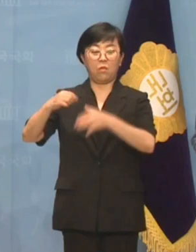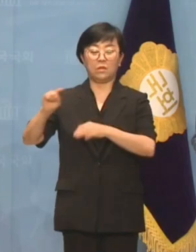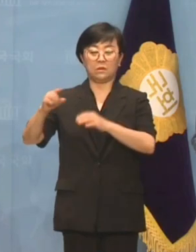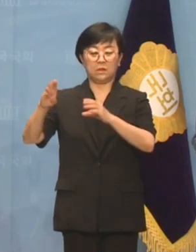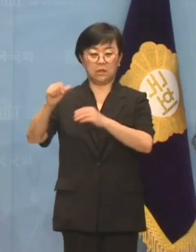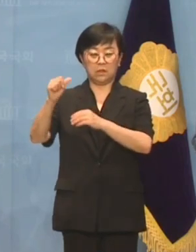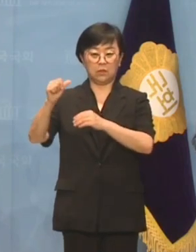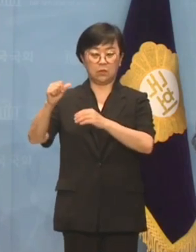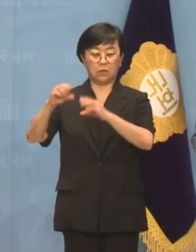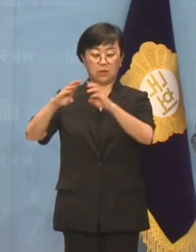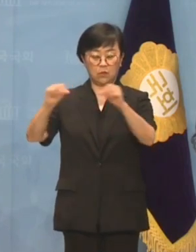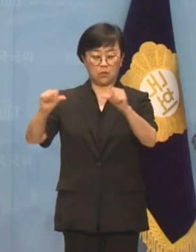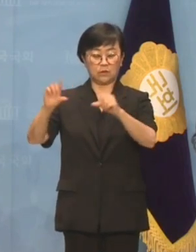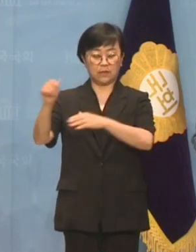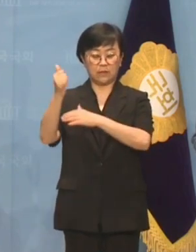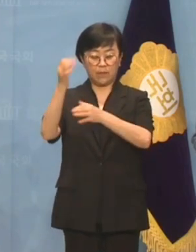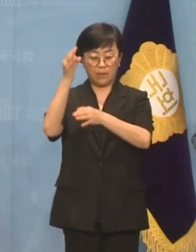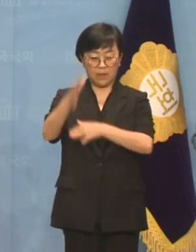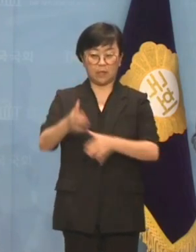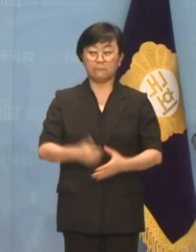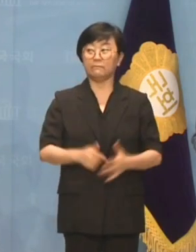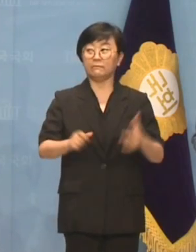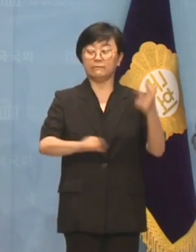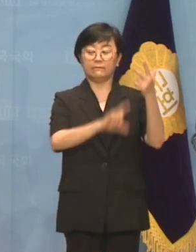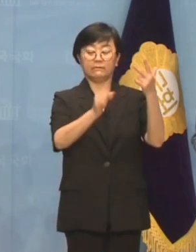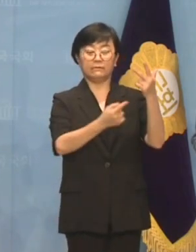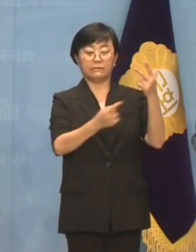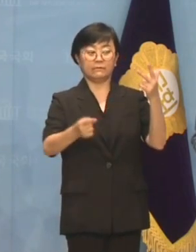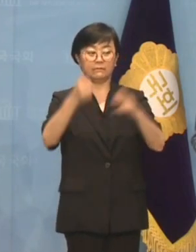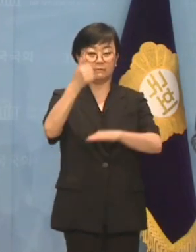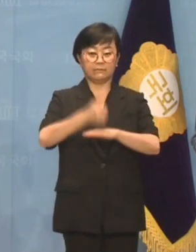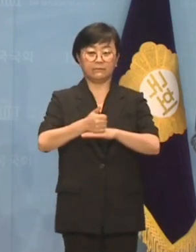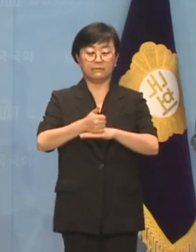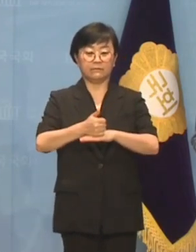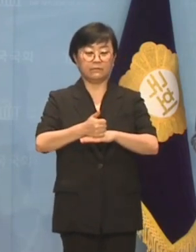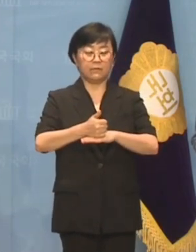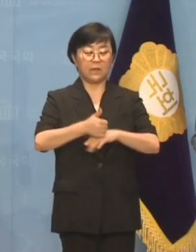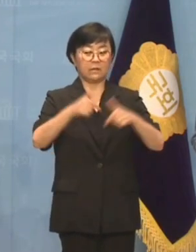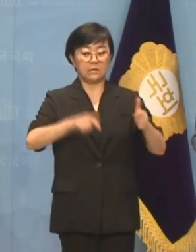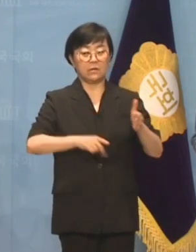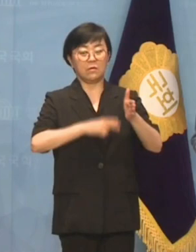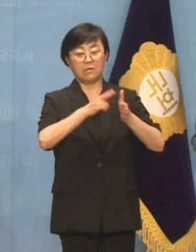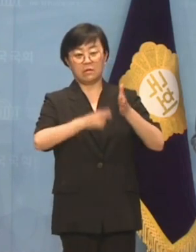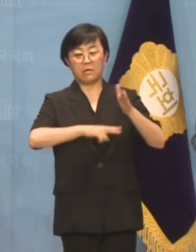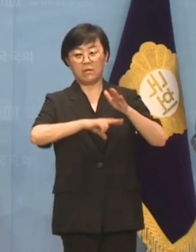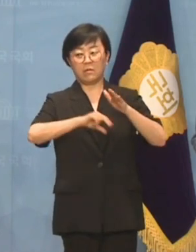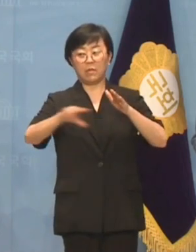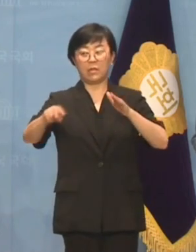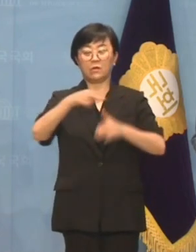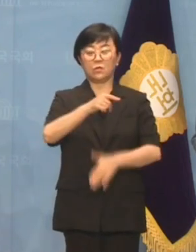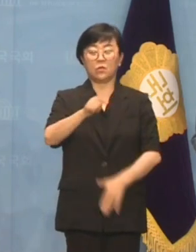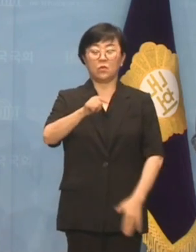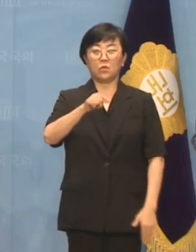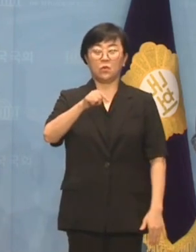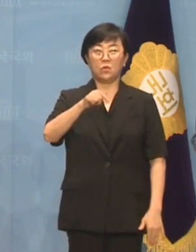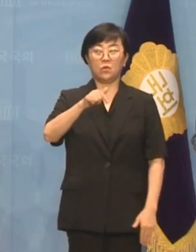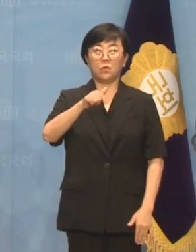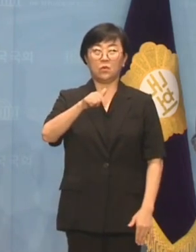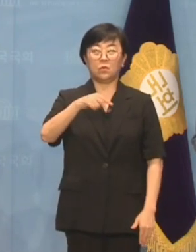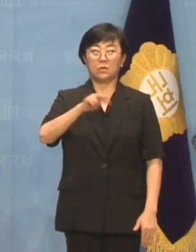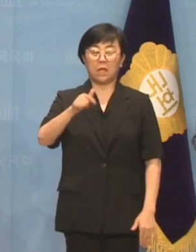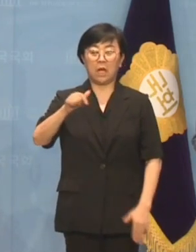장관은 사과하라. 7월 1일 드디어 서해선 소사대곡